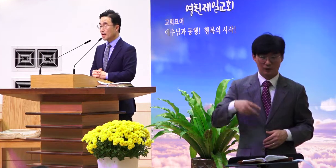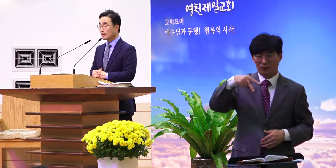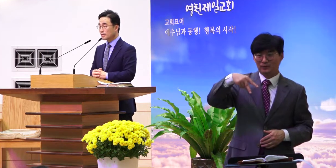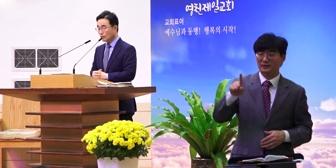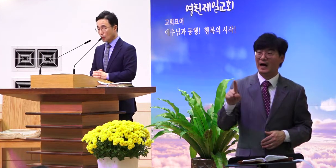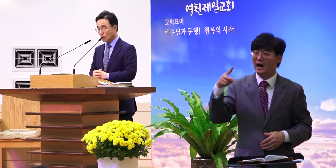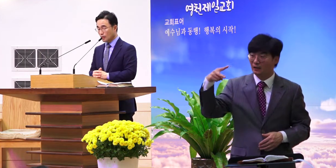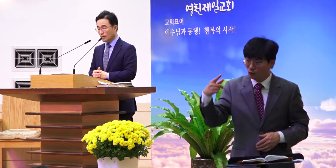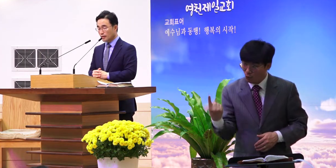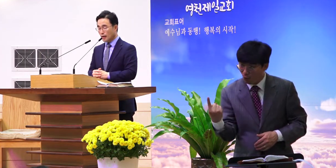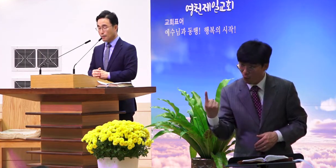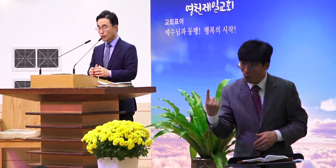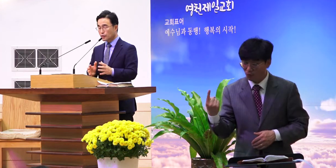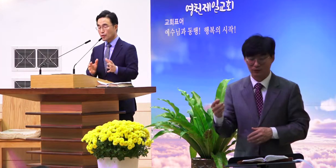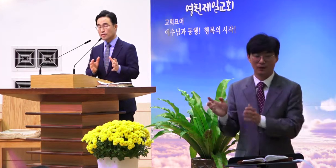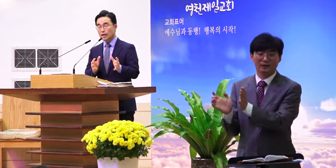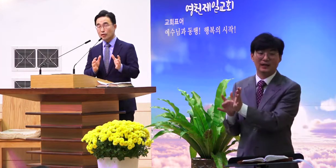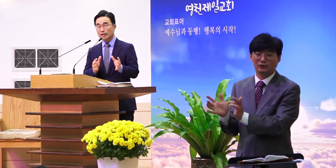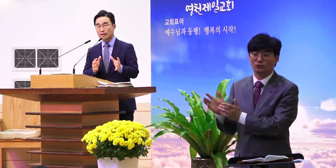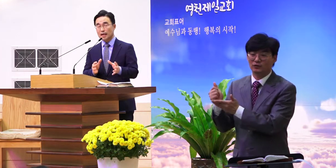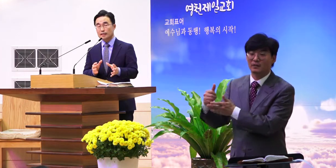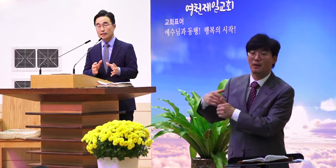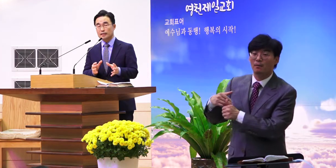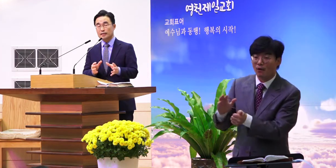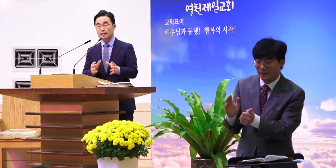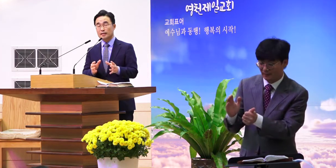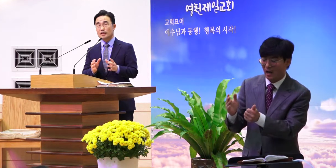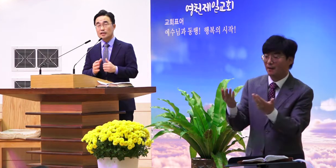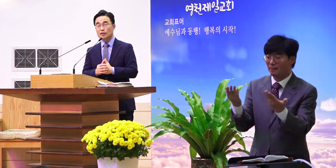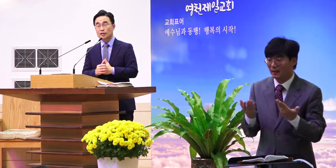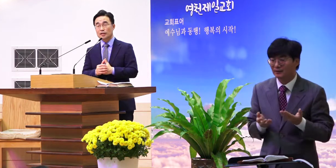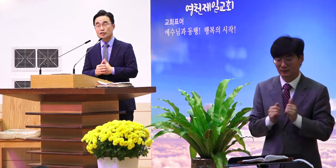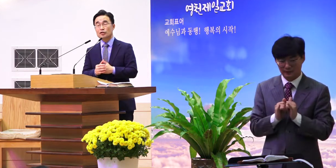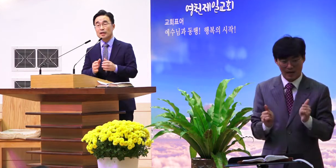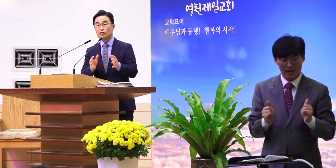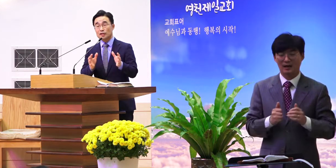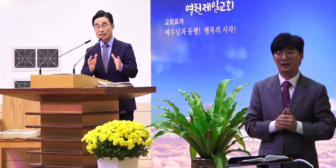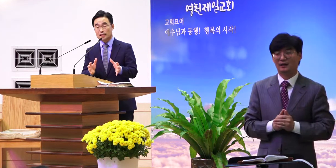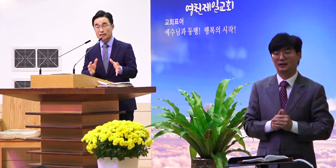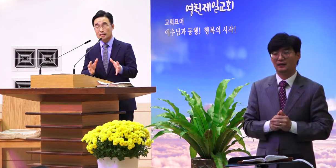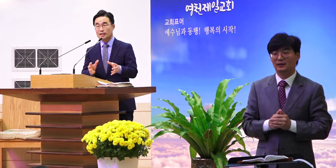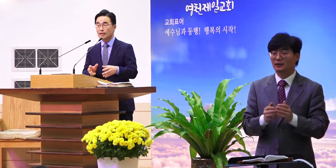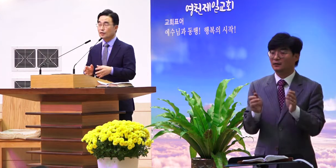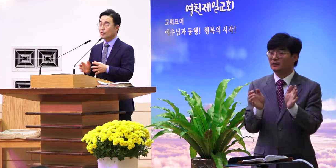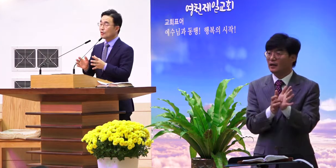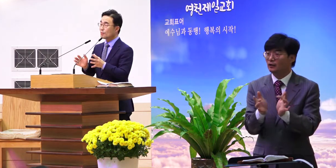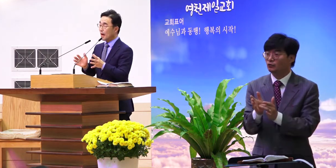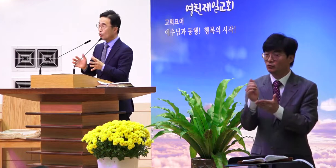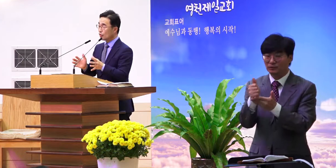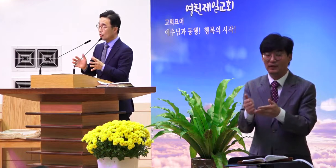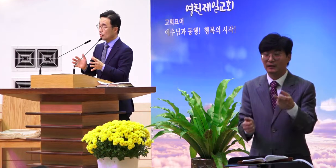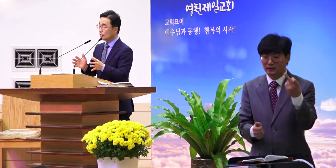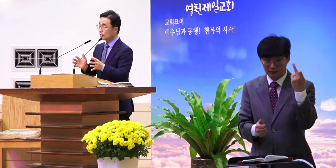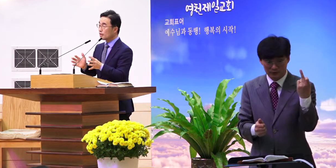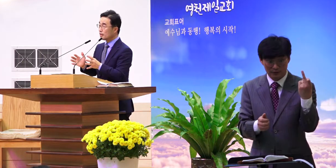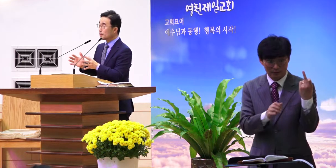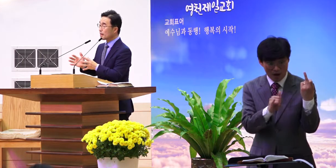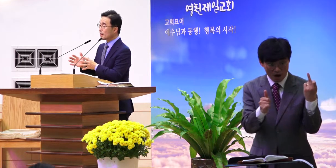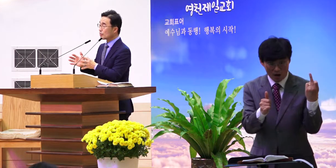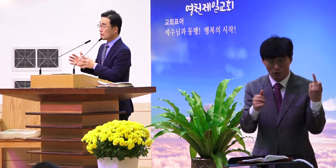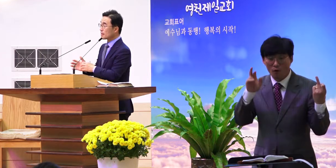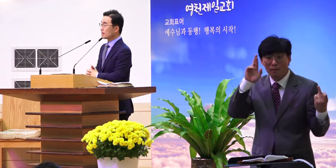보냄받은 자, 사도. 아포스톨로스라고 하는 이 말은 1차적으로는 예수님의 12제자들 그리고